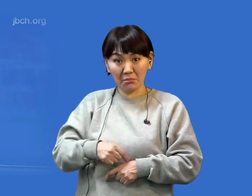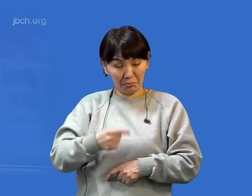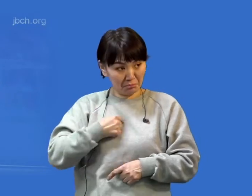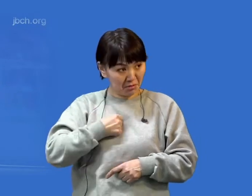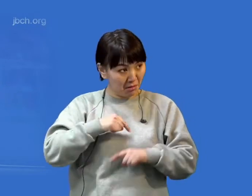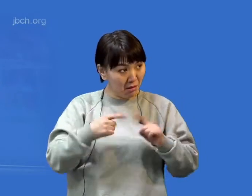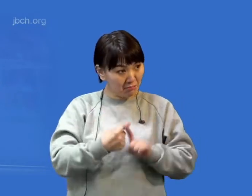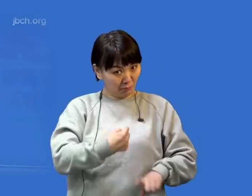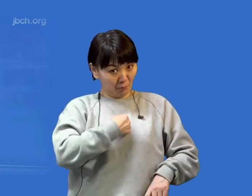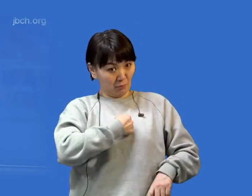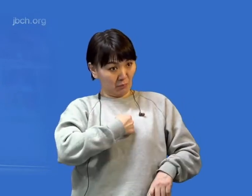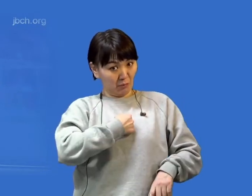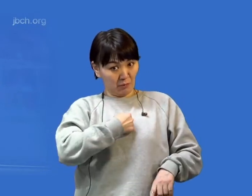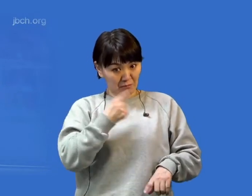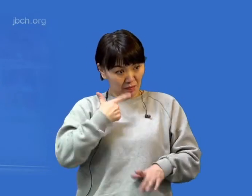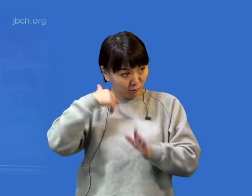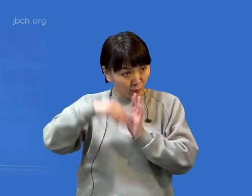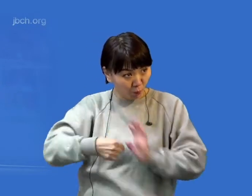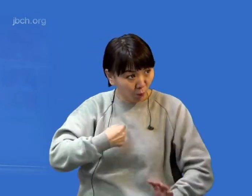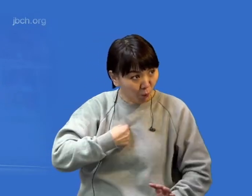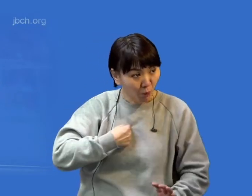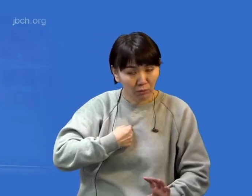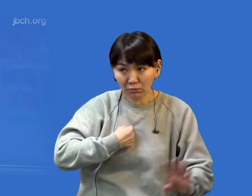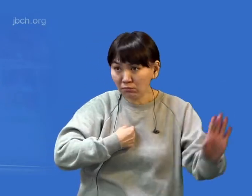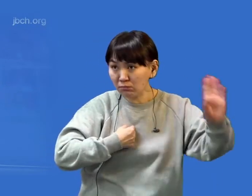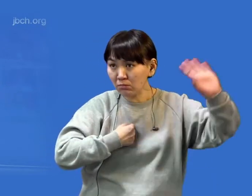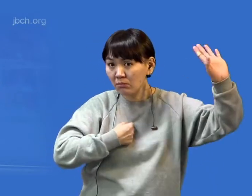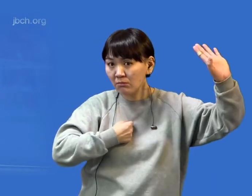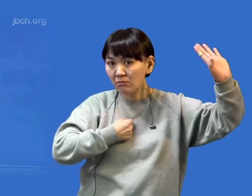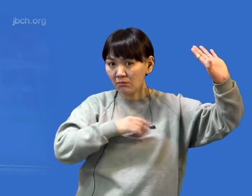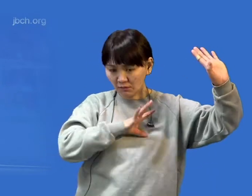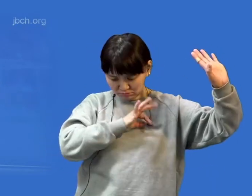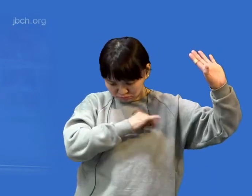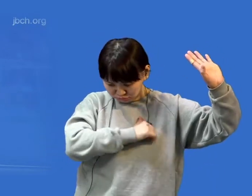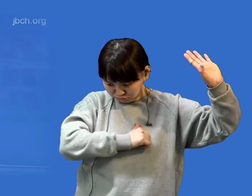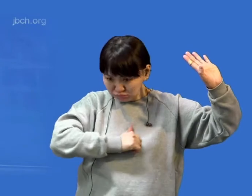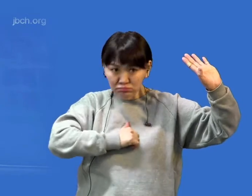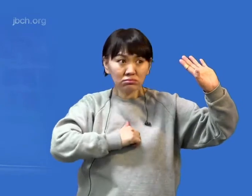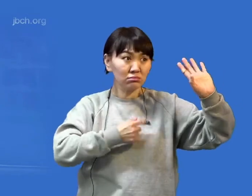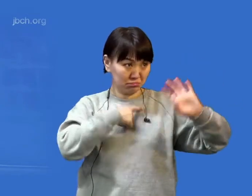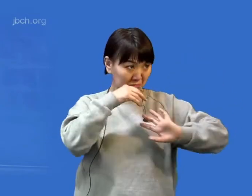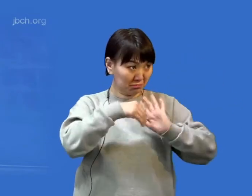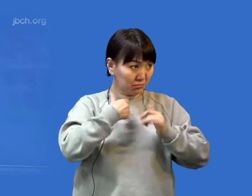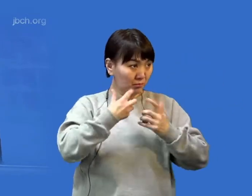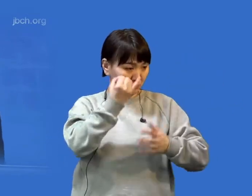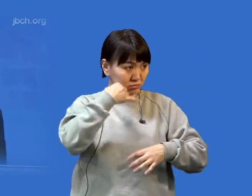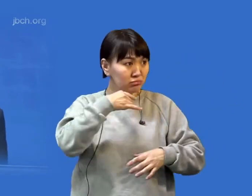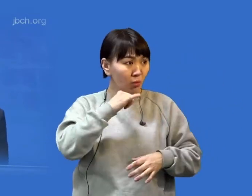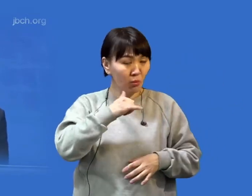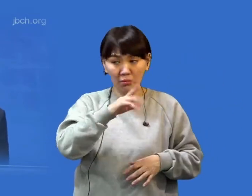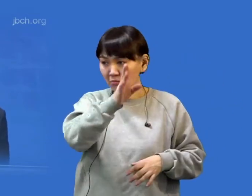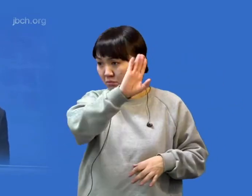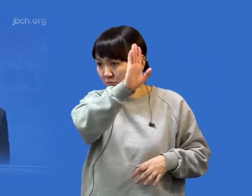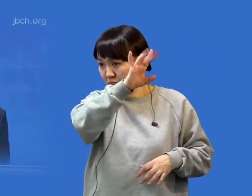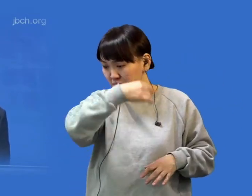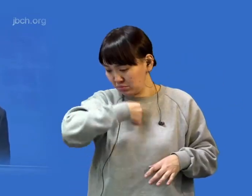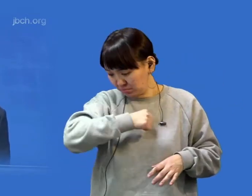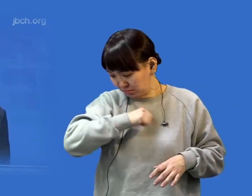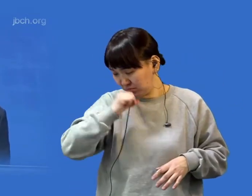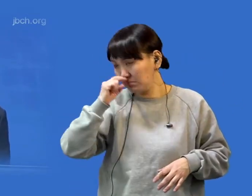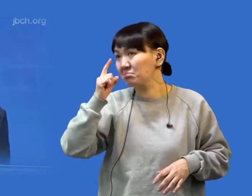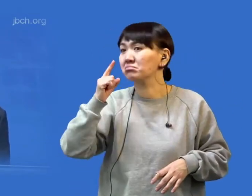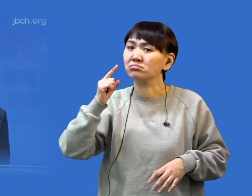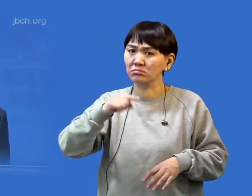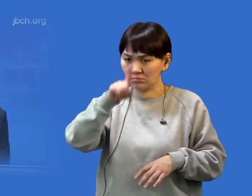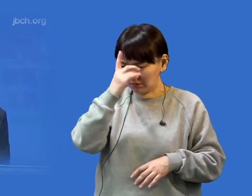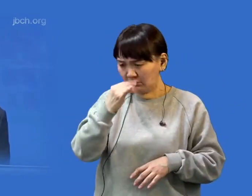юм. Өөрийнхөө зүгээр сэтгэл ханамжинд авчихсан. Энэ бол үнэнхээр их цантай хүн байна. Бурханы өмнө их цантай.